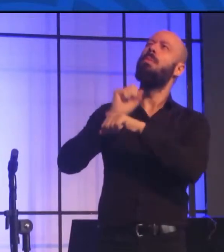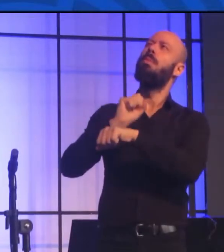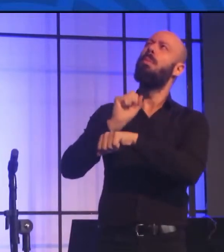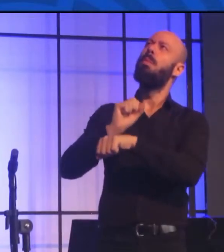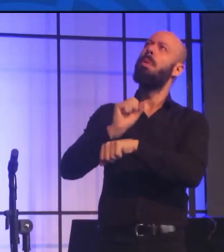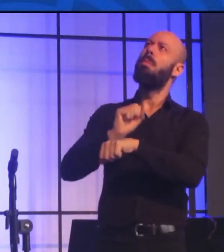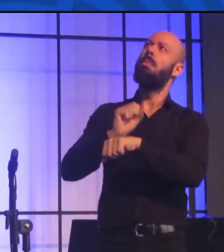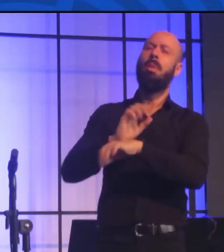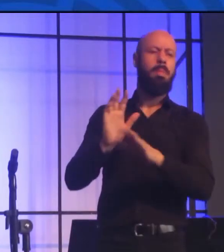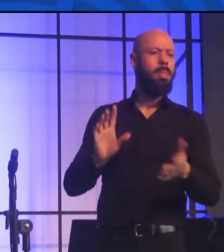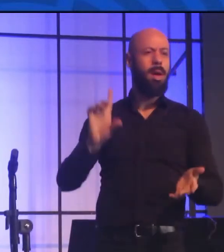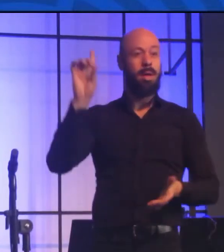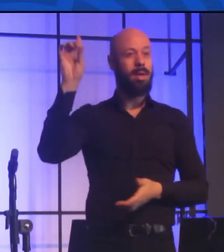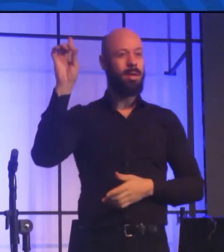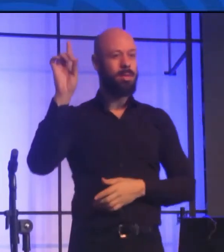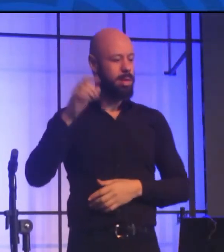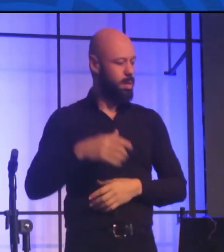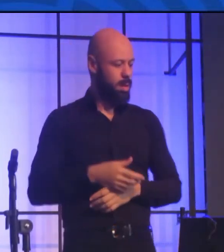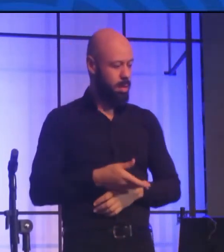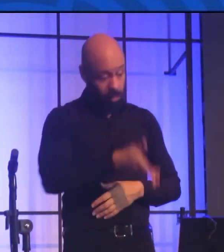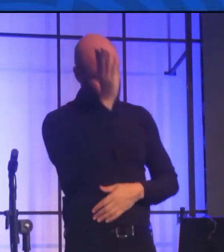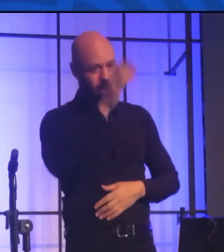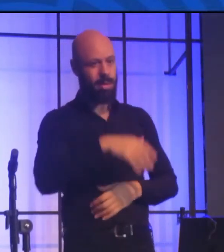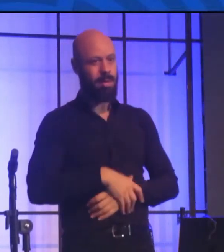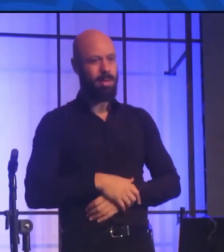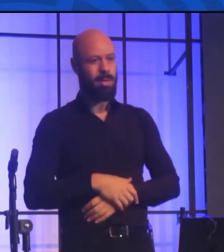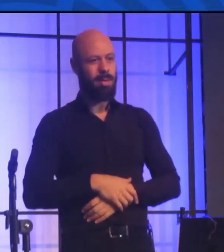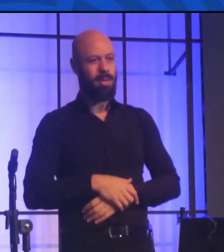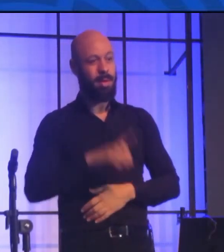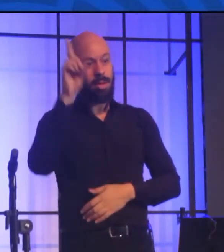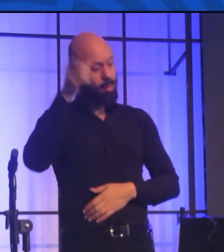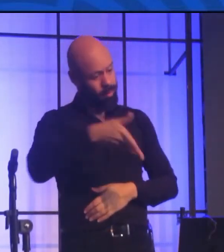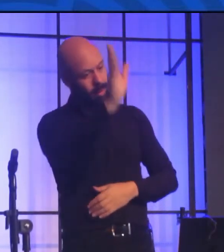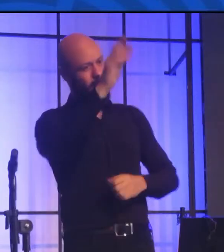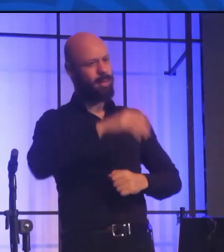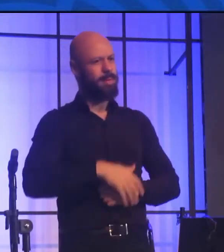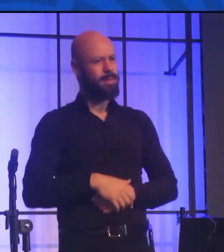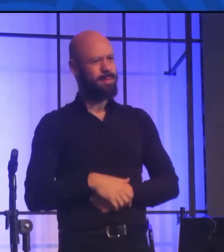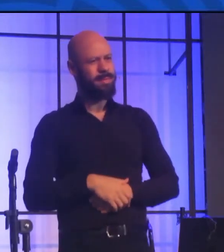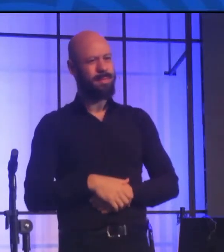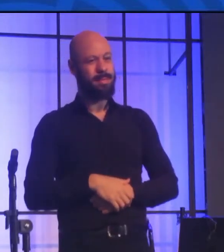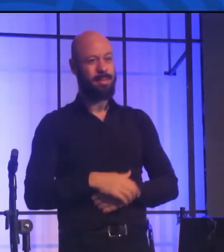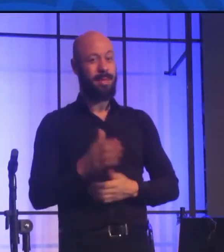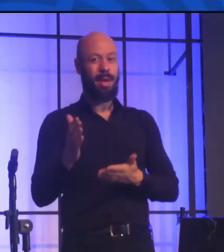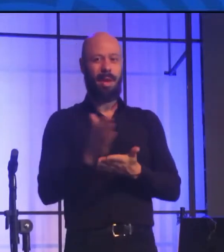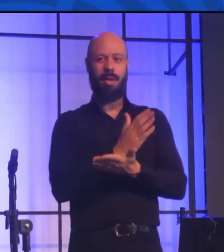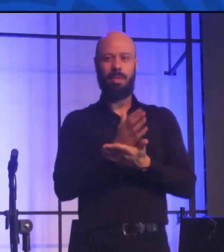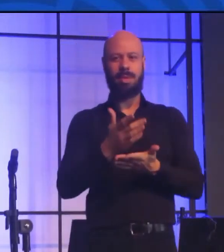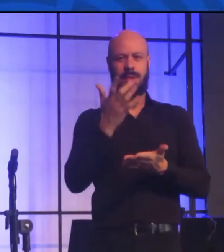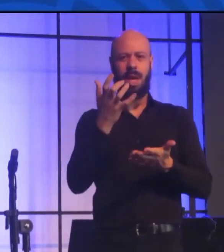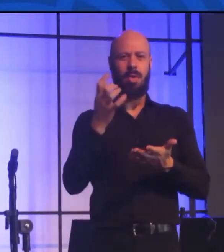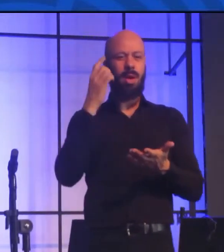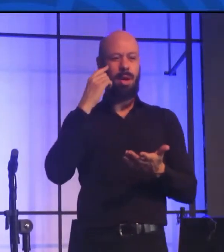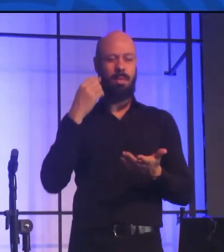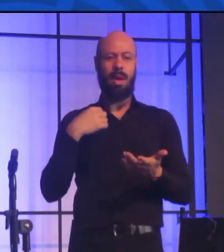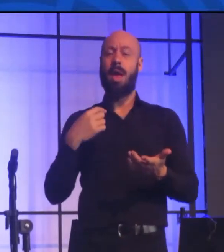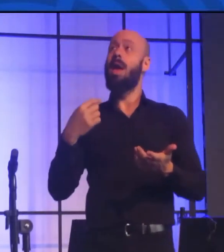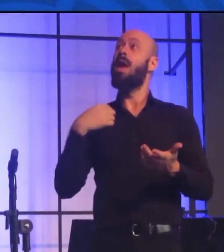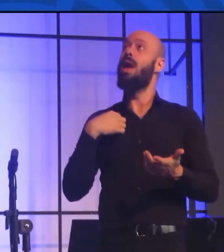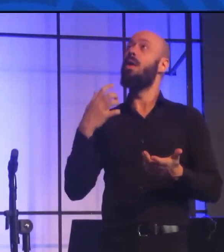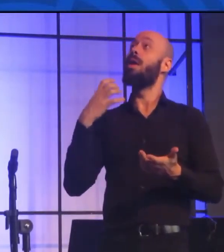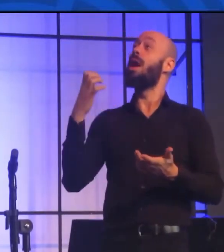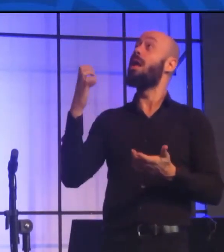avance. Existem pessoas que às vezes estão esperando que Deus se mova, mas Deus está dizendo: eu quero